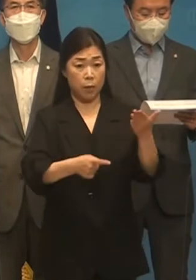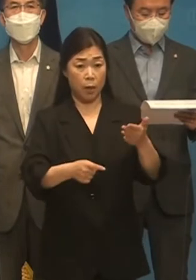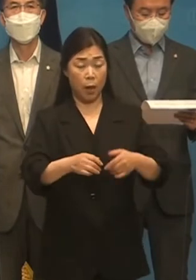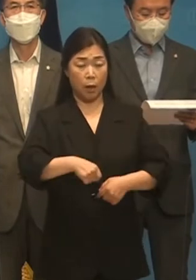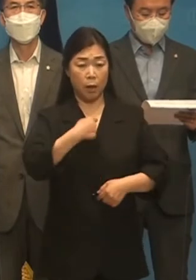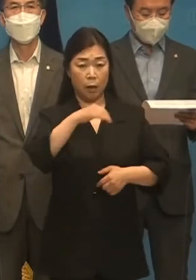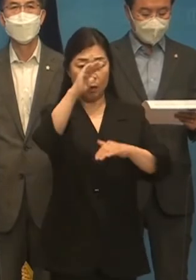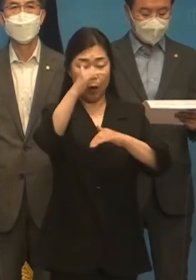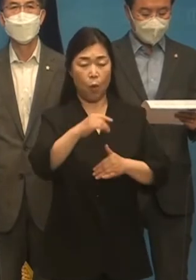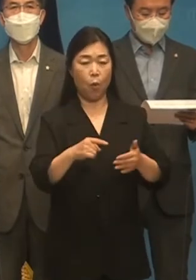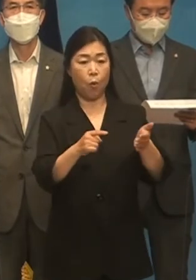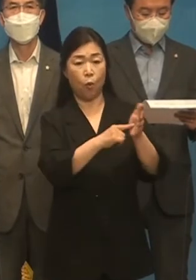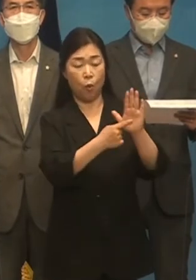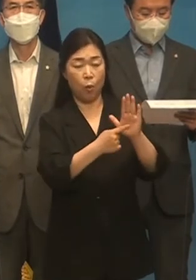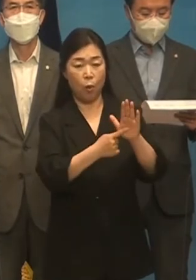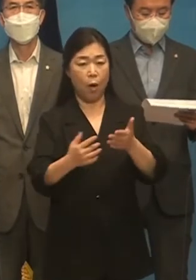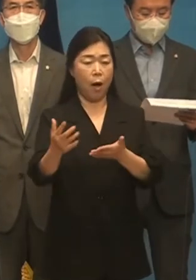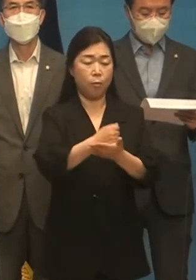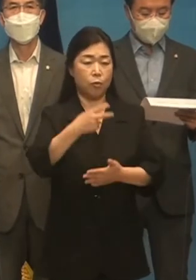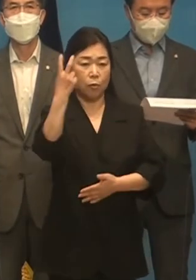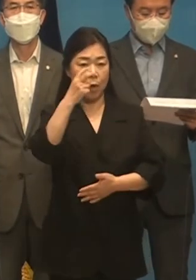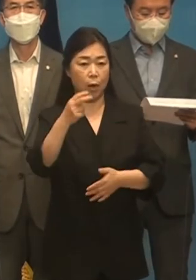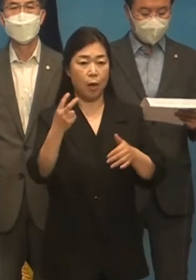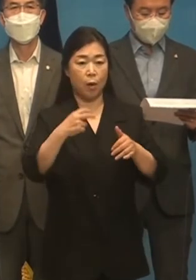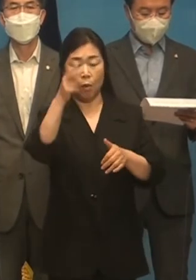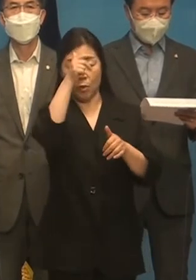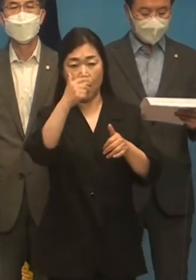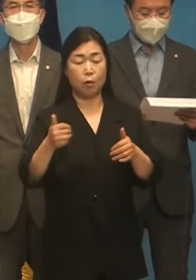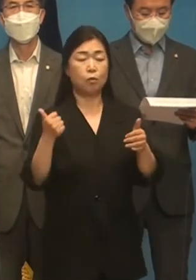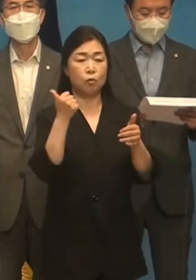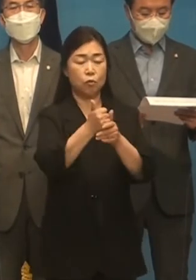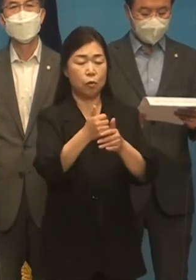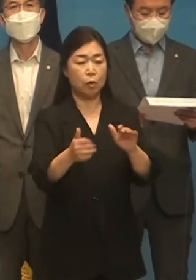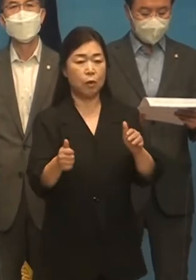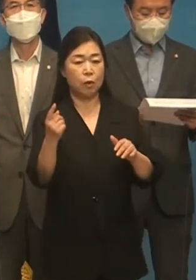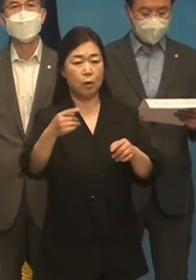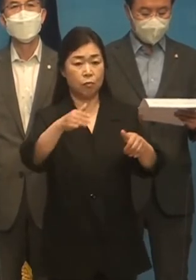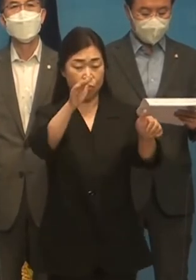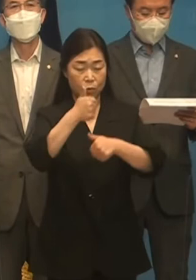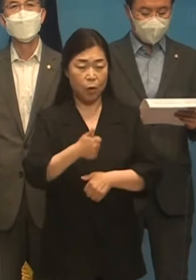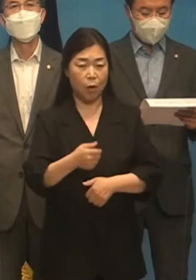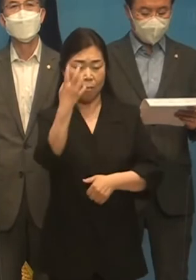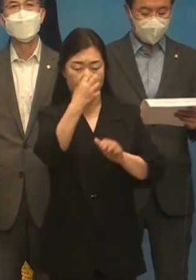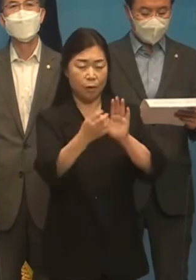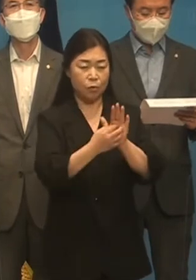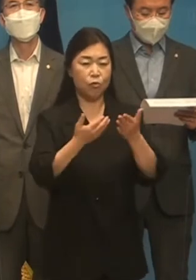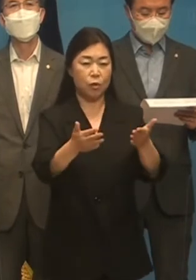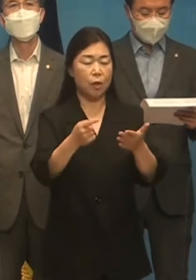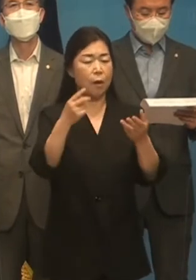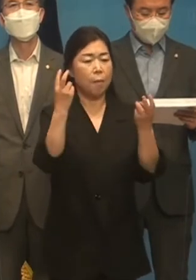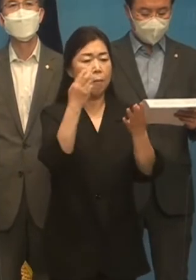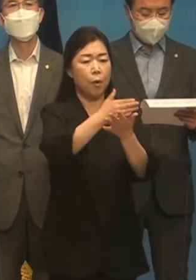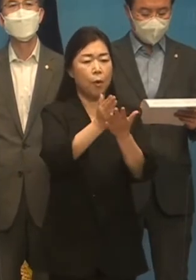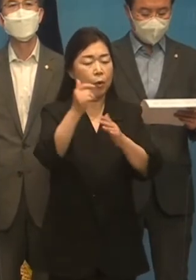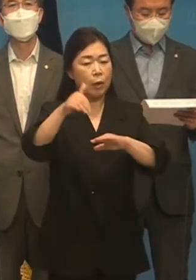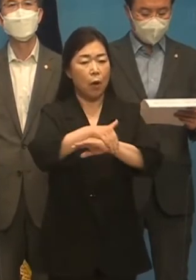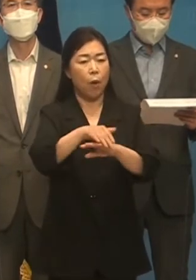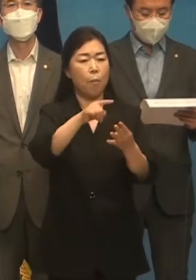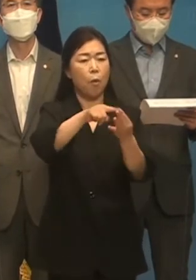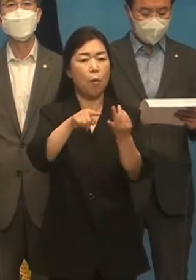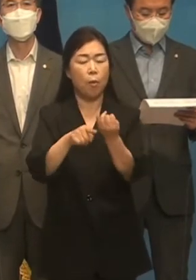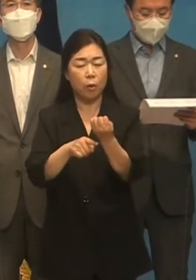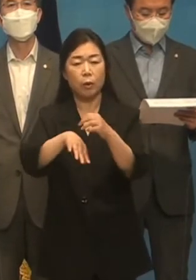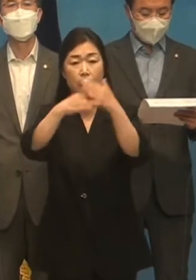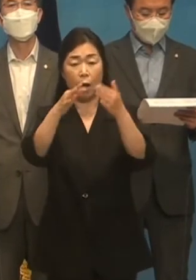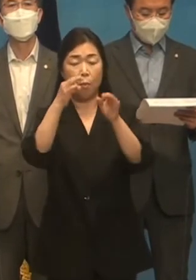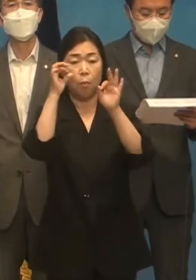공표, 압수수색, 검찰 출석, 망신 주기 등 어떤 장면을 연출하려는지 우리가 익히